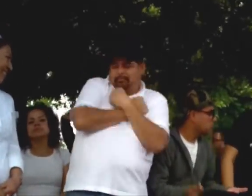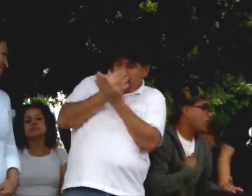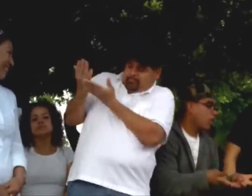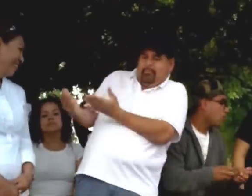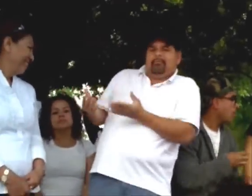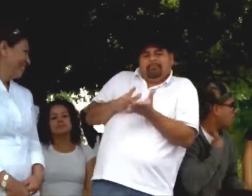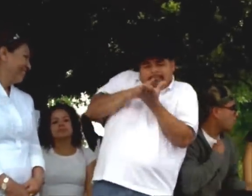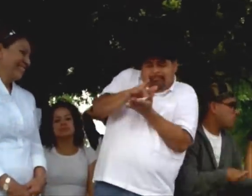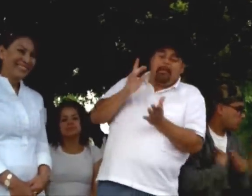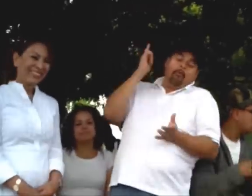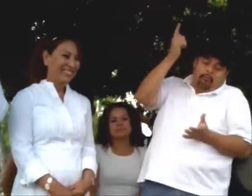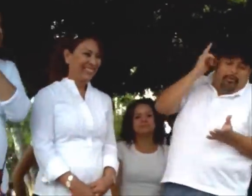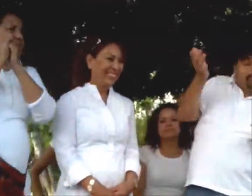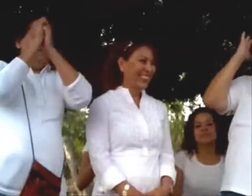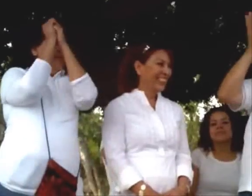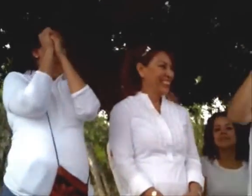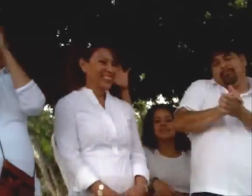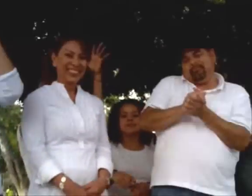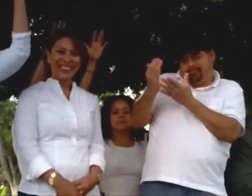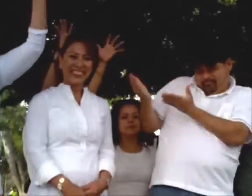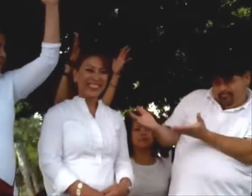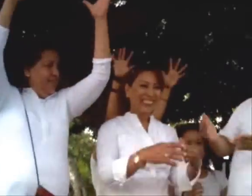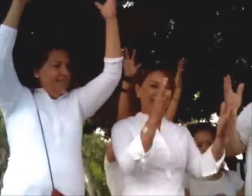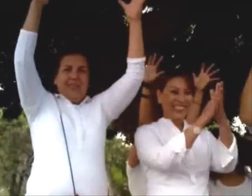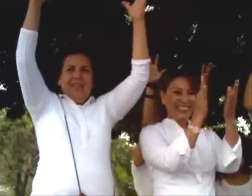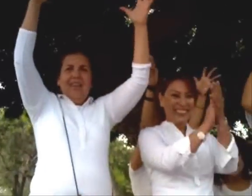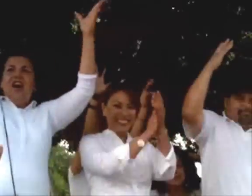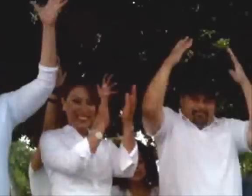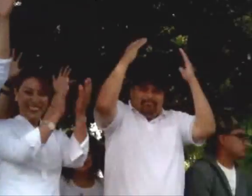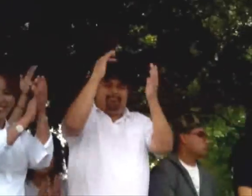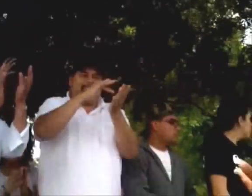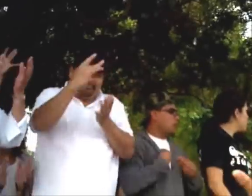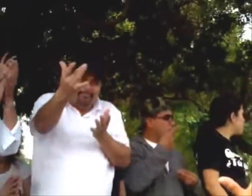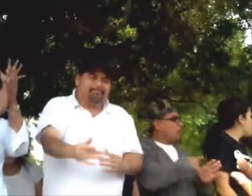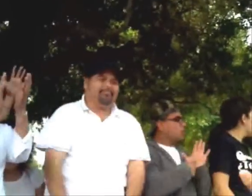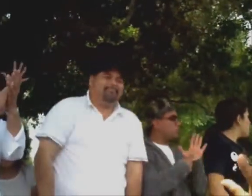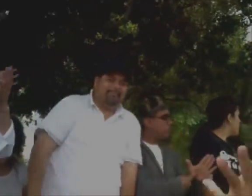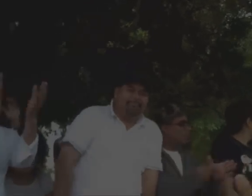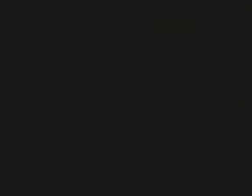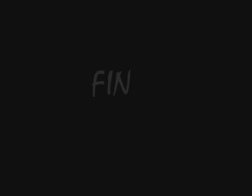Ahora sí.